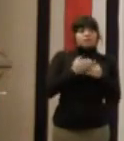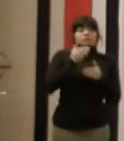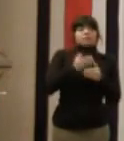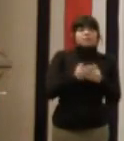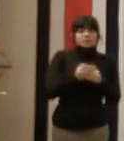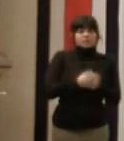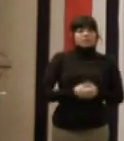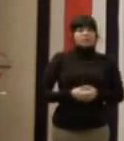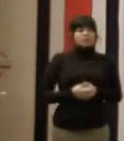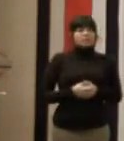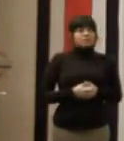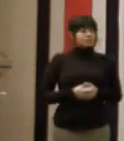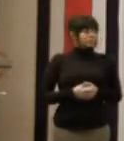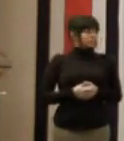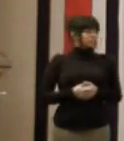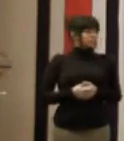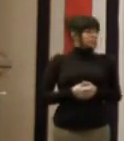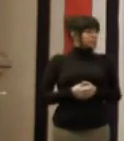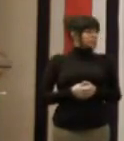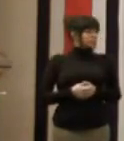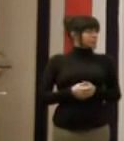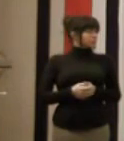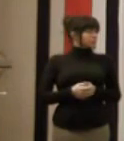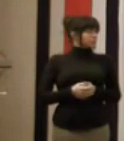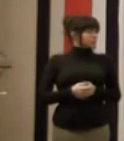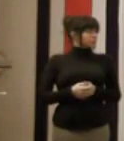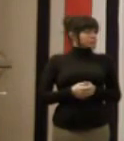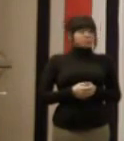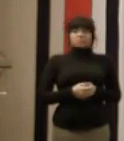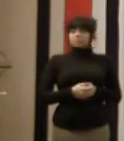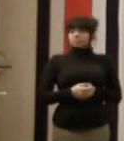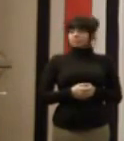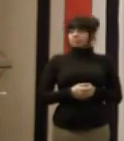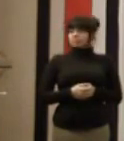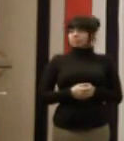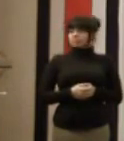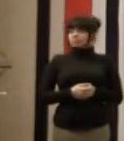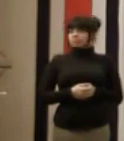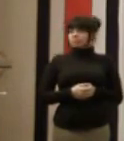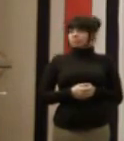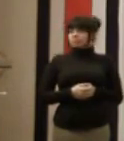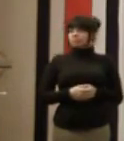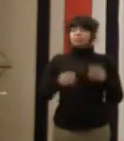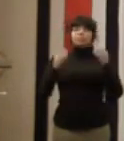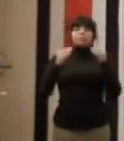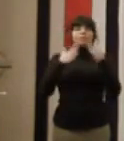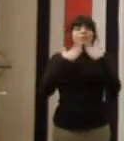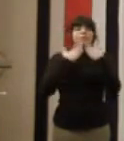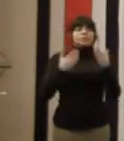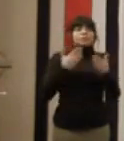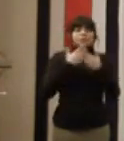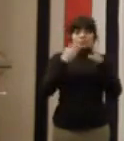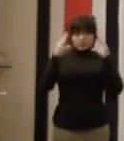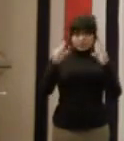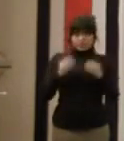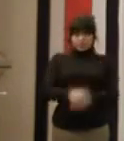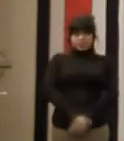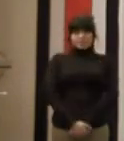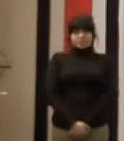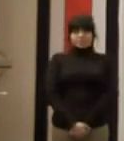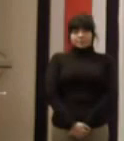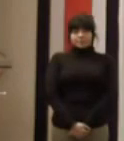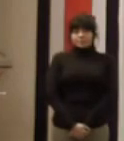subsiguiente. Listo. Muchísimas gracias, muy buenas tardes.